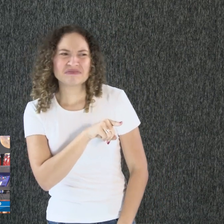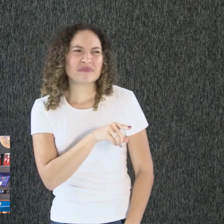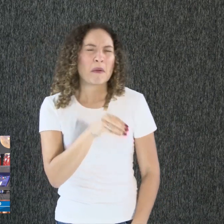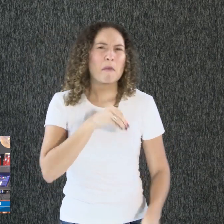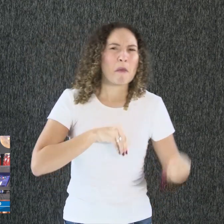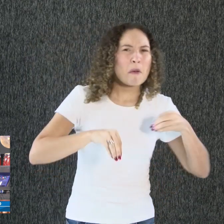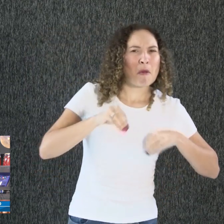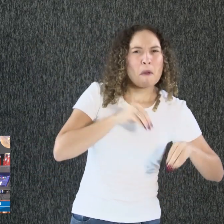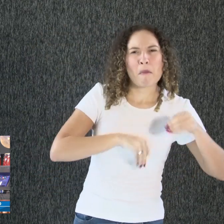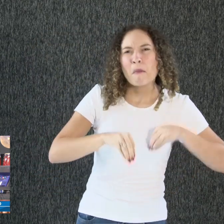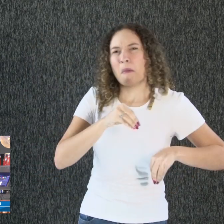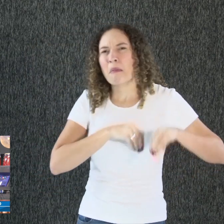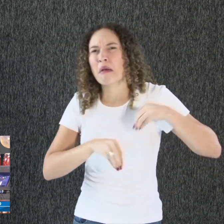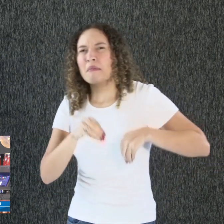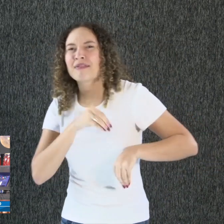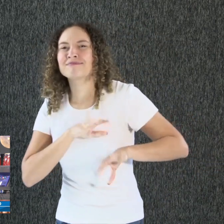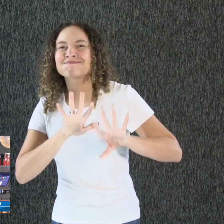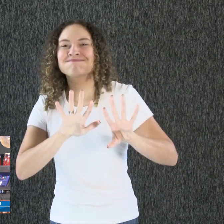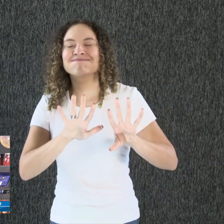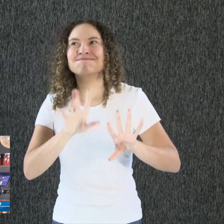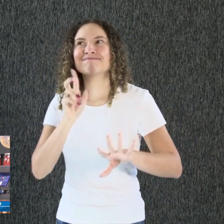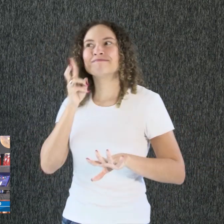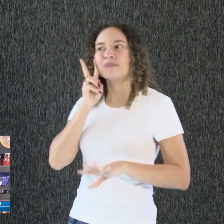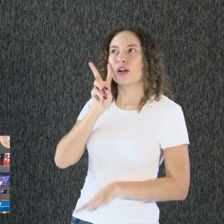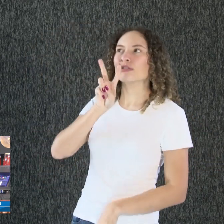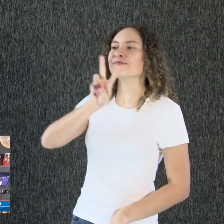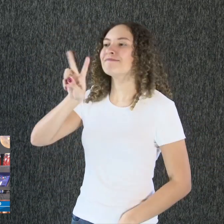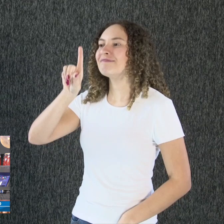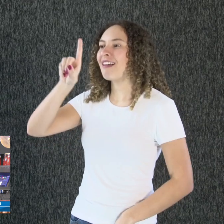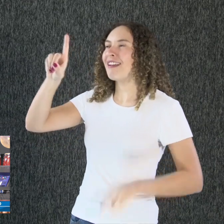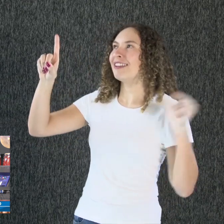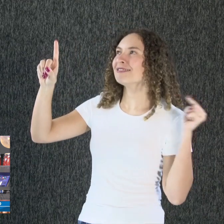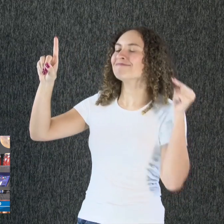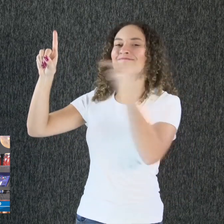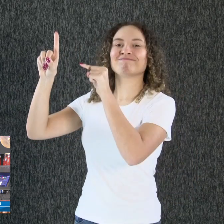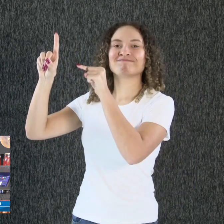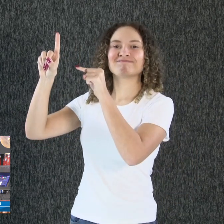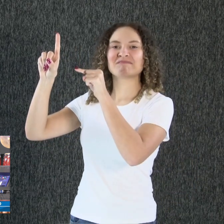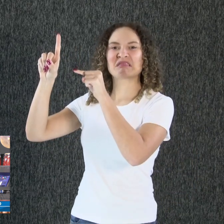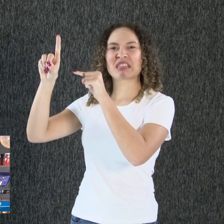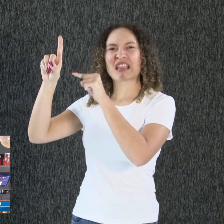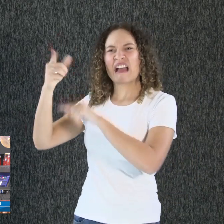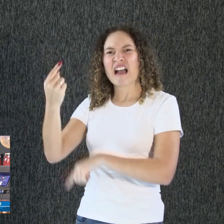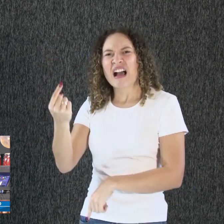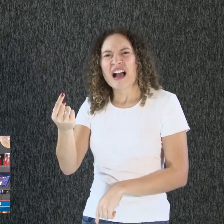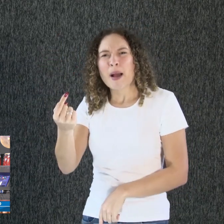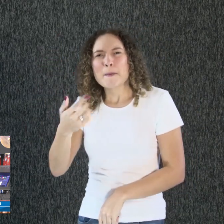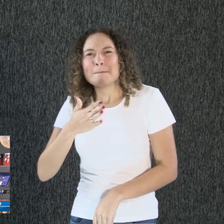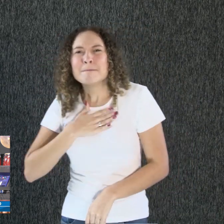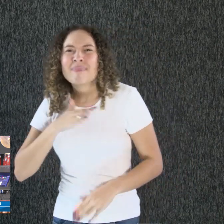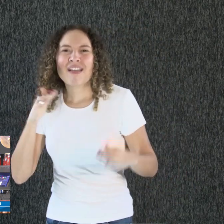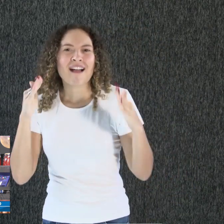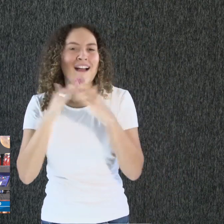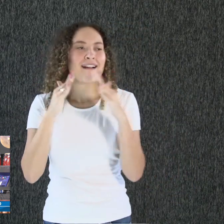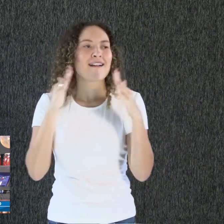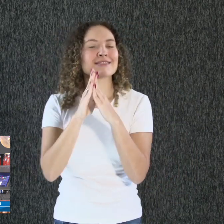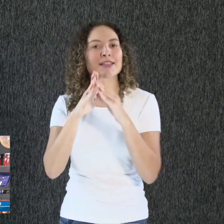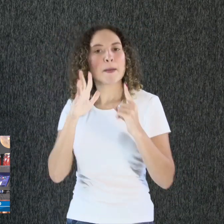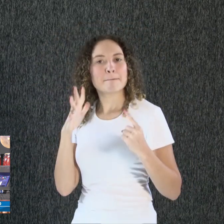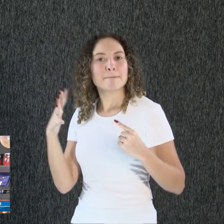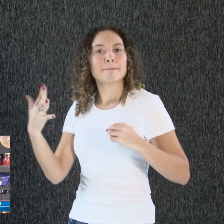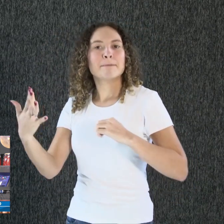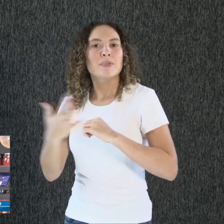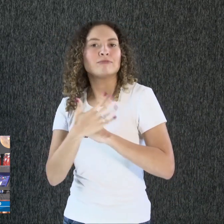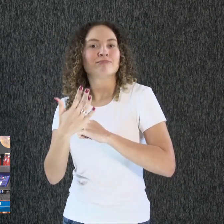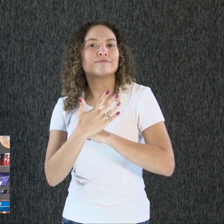fizer do Altíssimo o seu abrigo, do Senhor o seu refúgio, nenhum mal o atingirá, desgraça